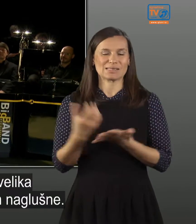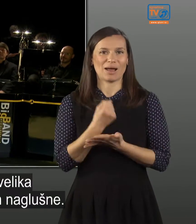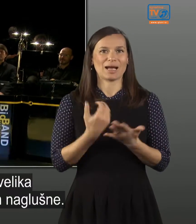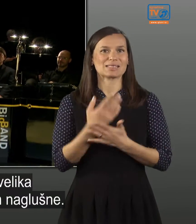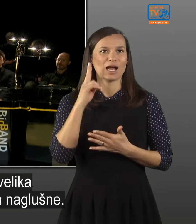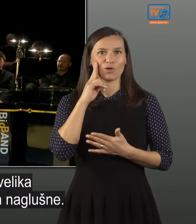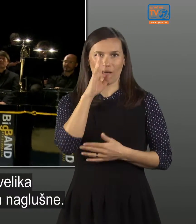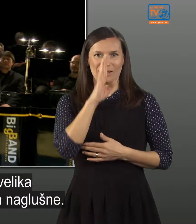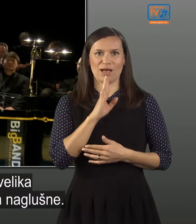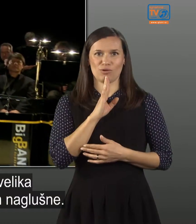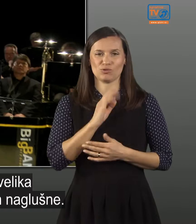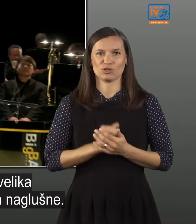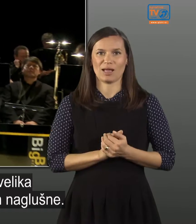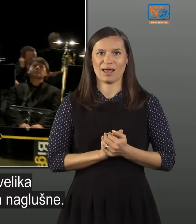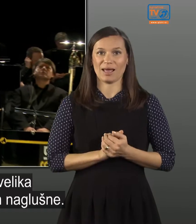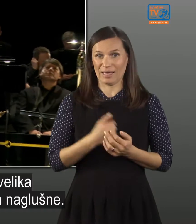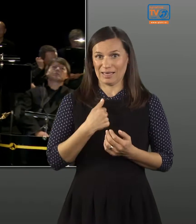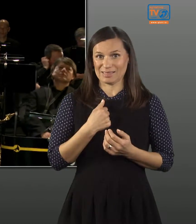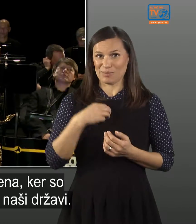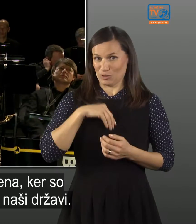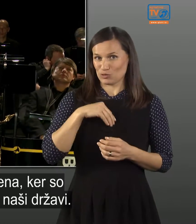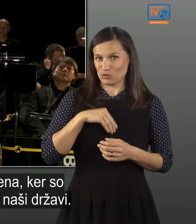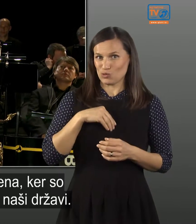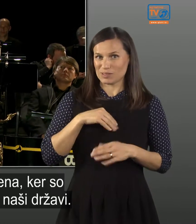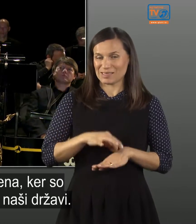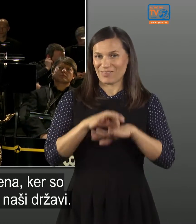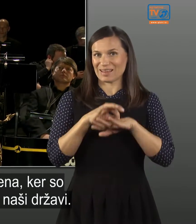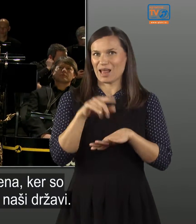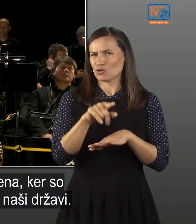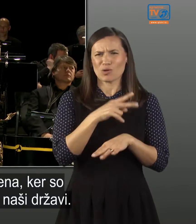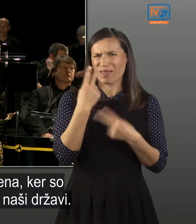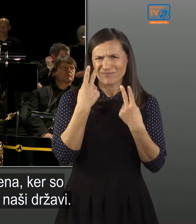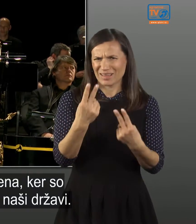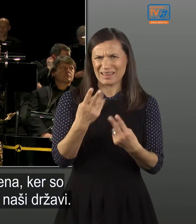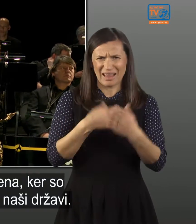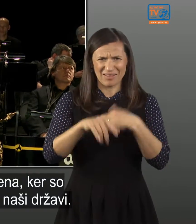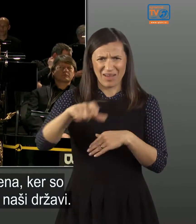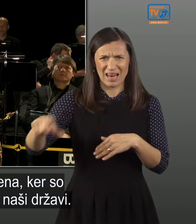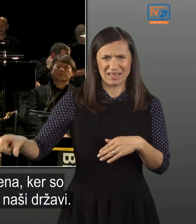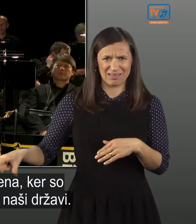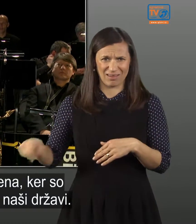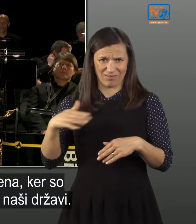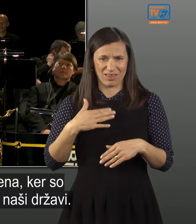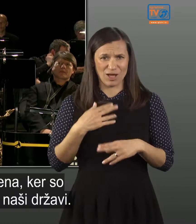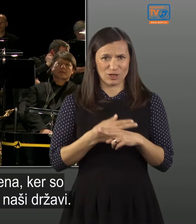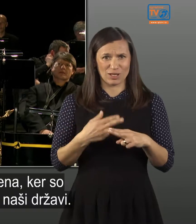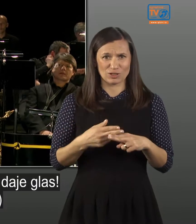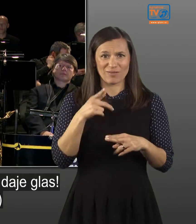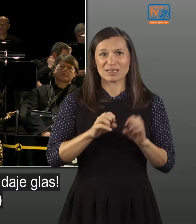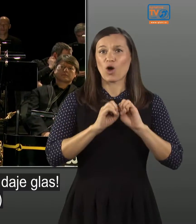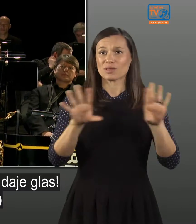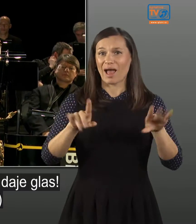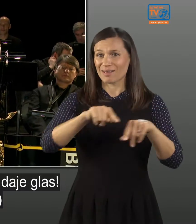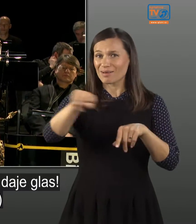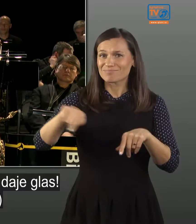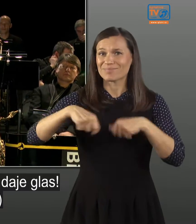Danes je to velika zmaga za gluhe in naglušne. Jaz sem precej čustvena, ker so to nevidni invalidi v naši državi,